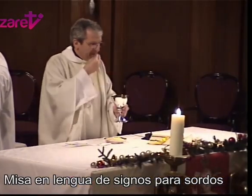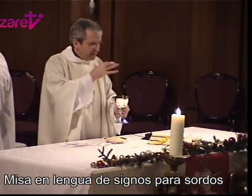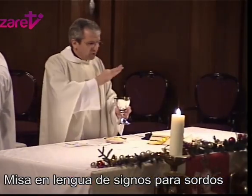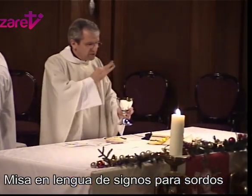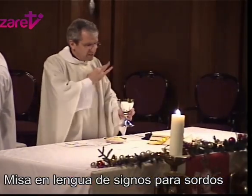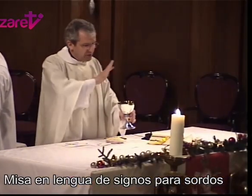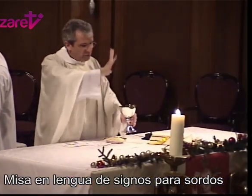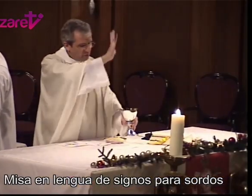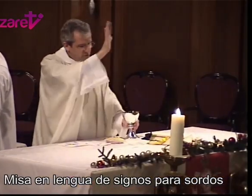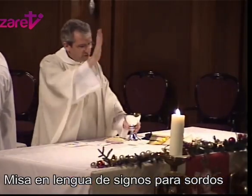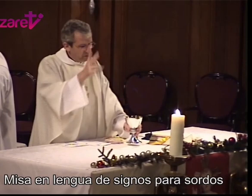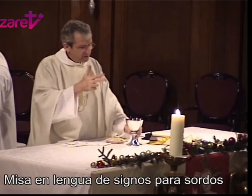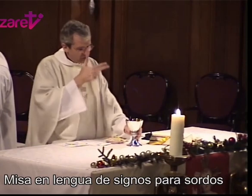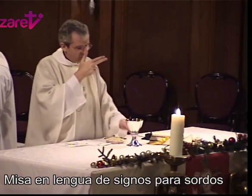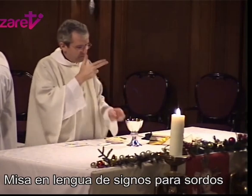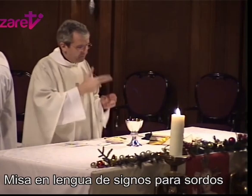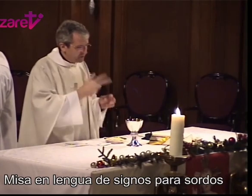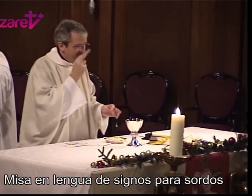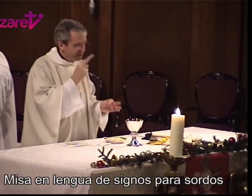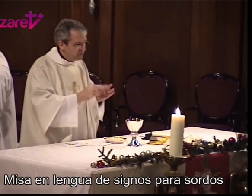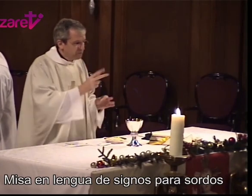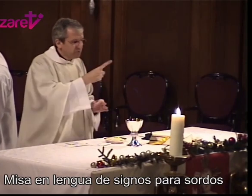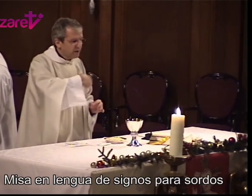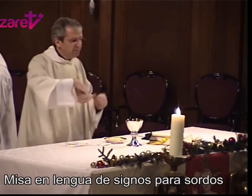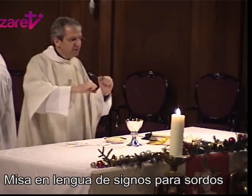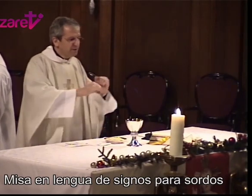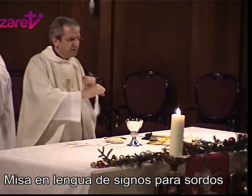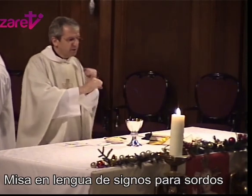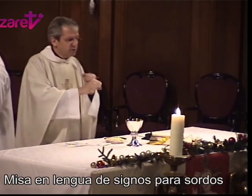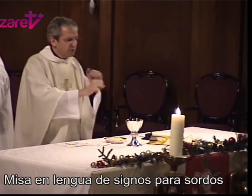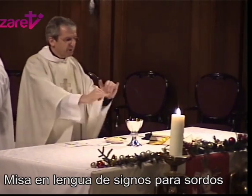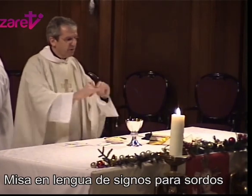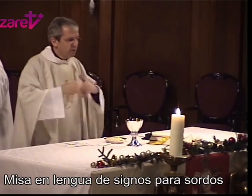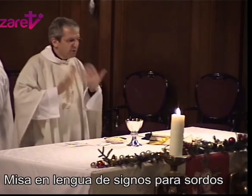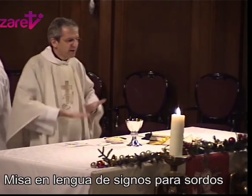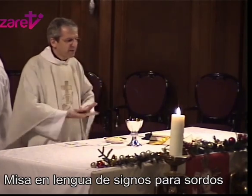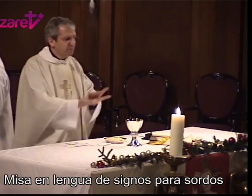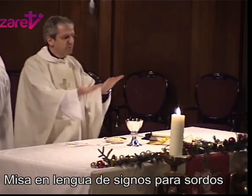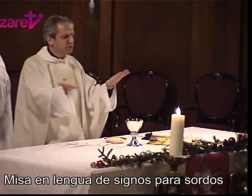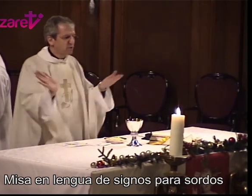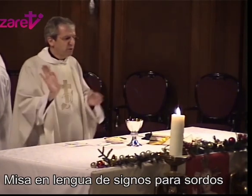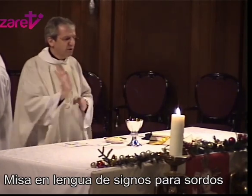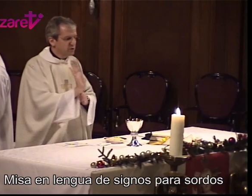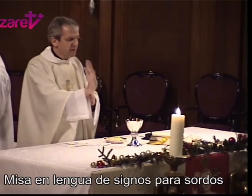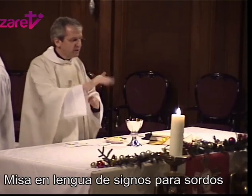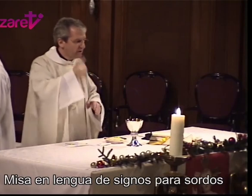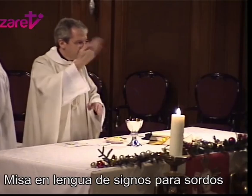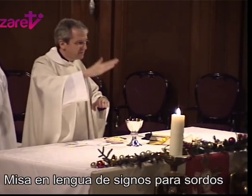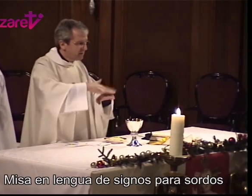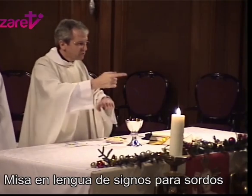Bendito sea Señor Dios del universo, por este vino, fruto de la vid y de nuestro trabajo, que recibimos de tu generosidad y ahora te presentamos.